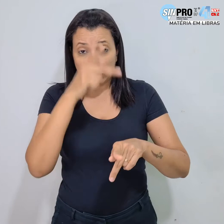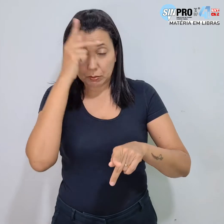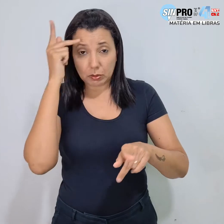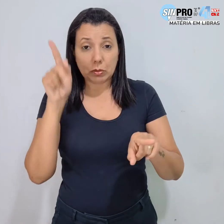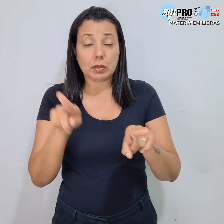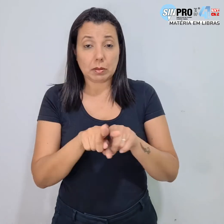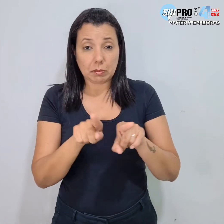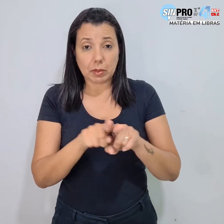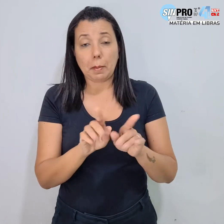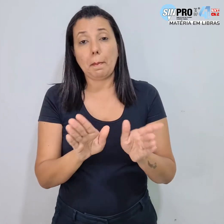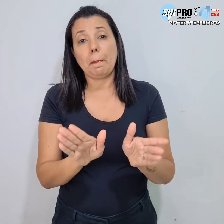os pobres.